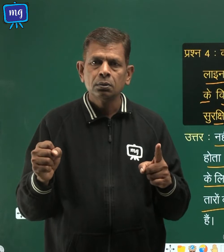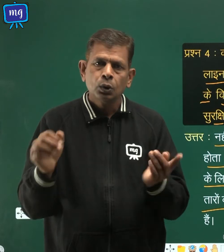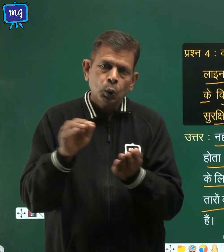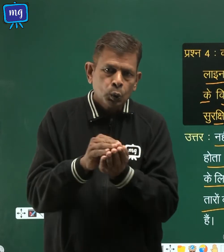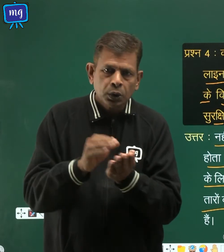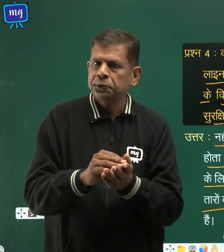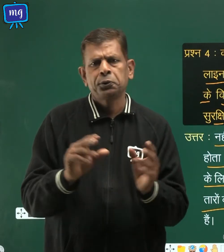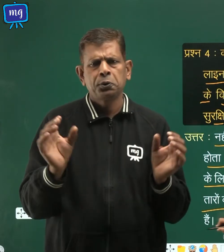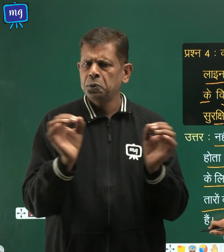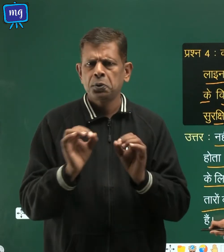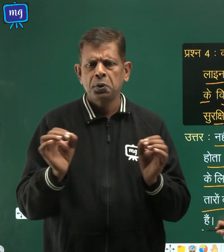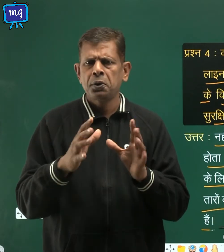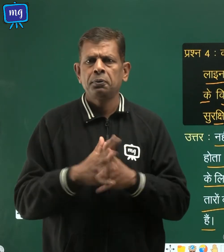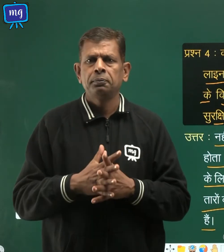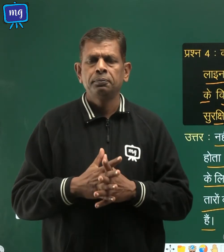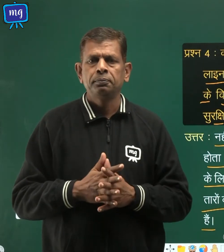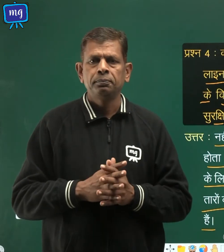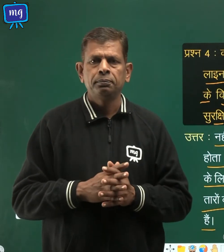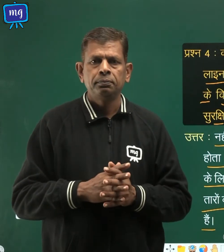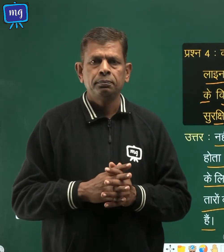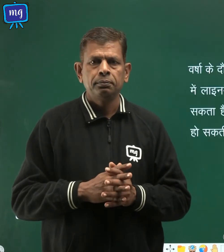सुरक्षित नहीं है।